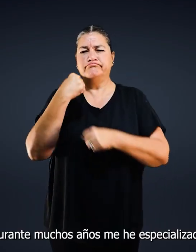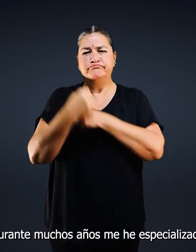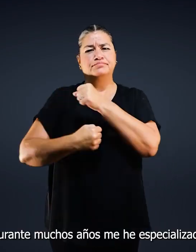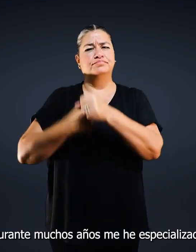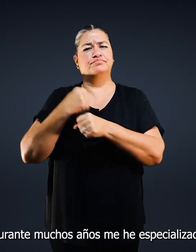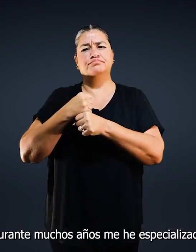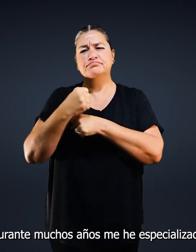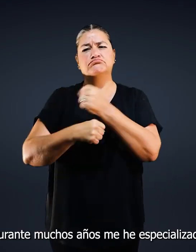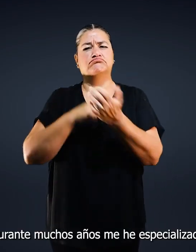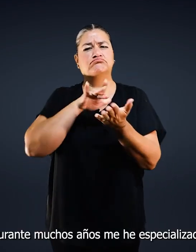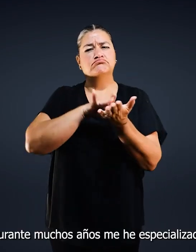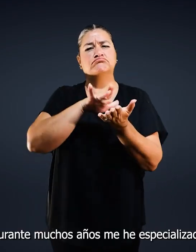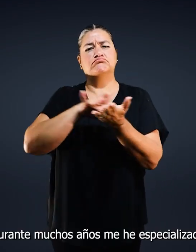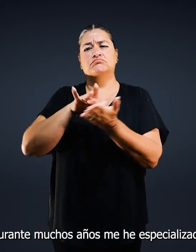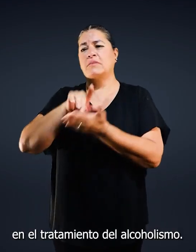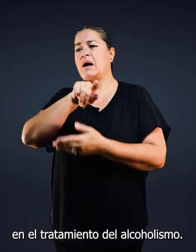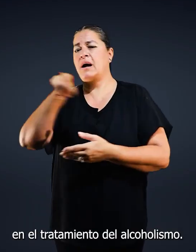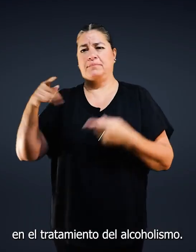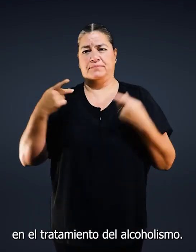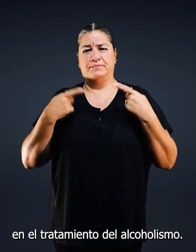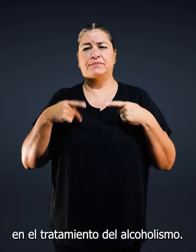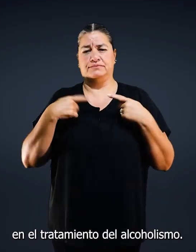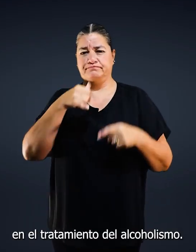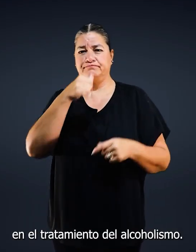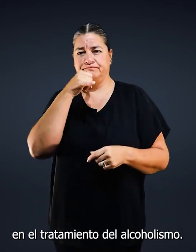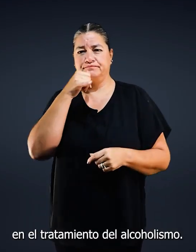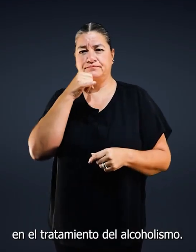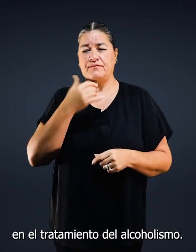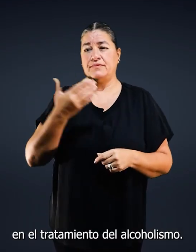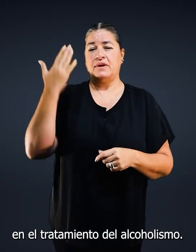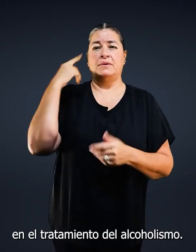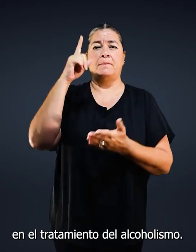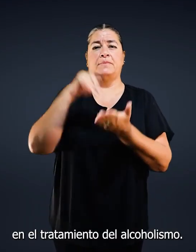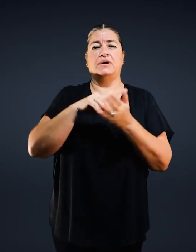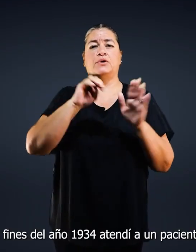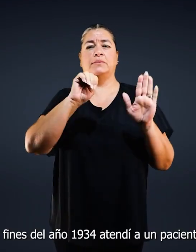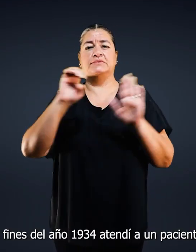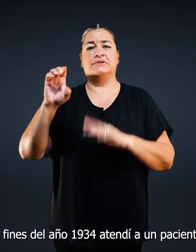Durante muchos años me he especializado en el tratamiento del alcoholismo. A fines del